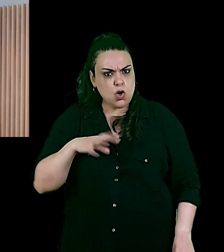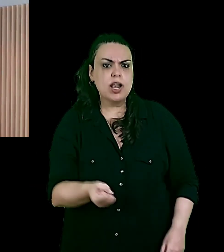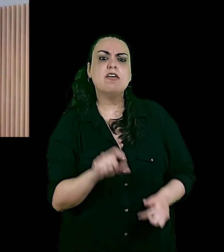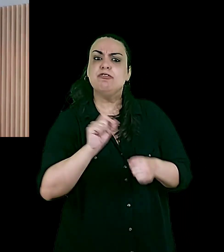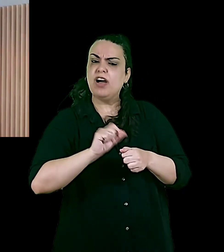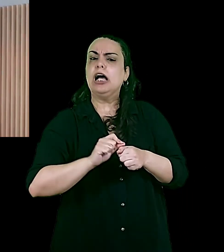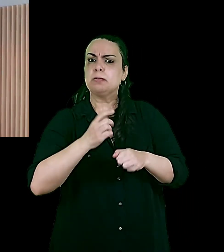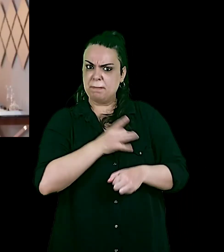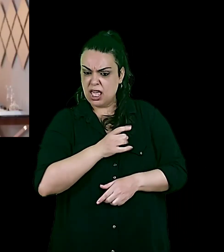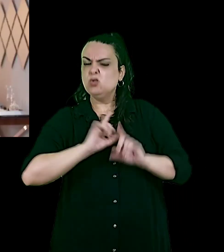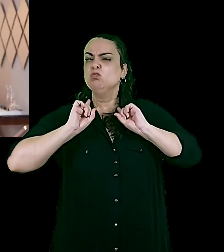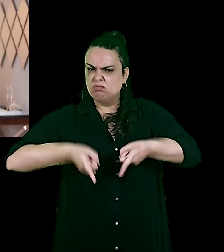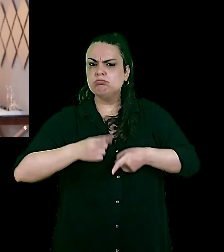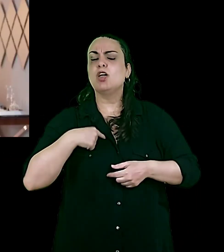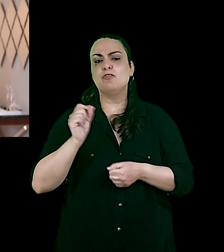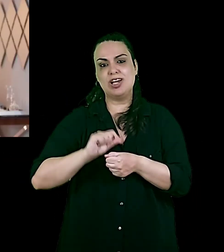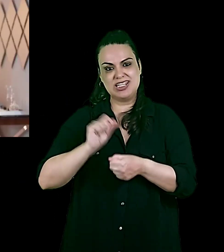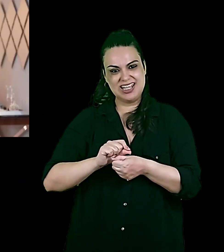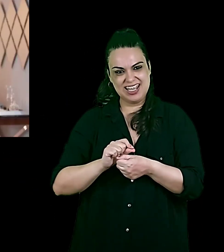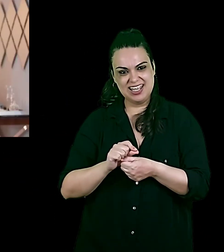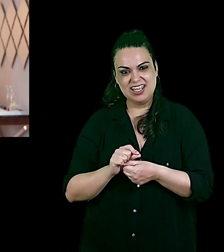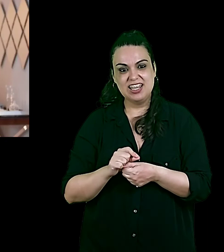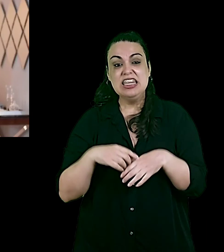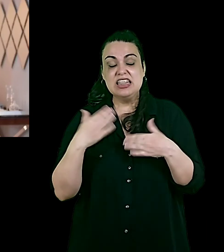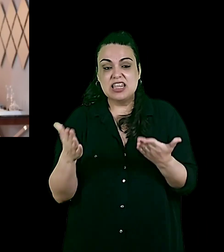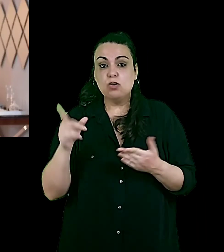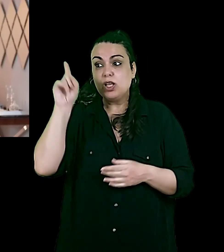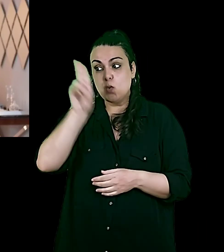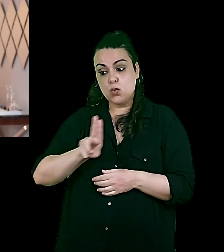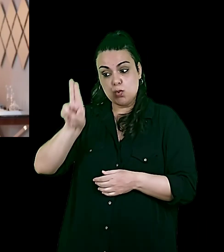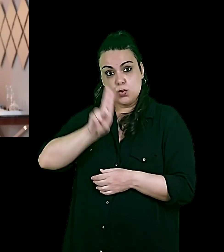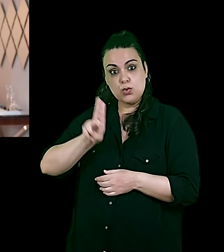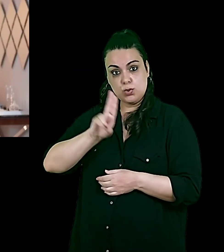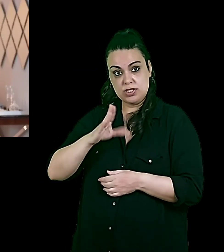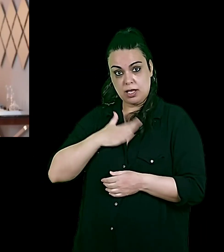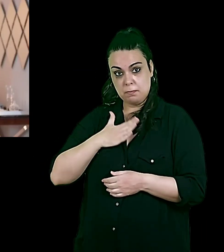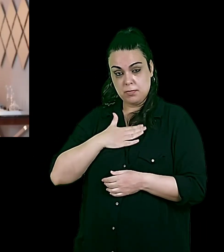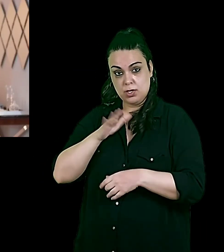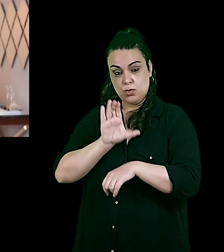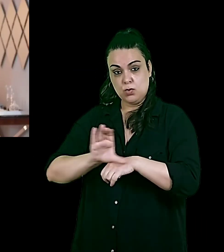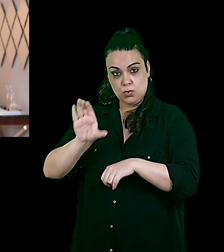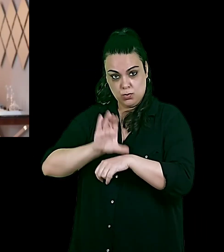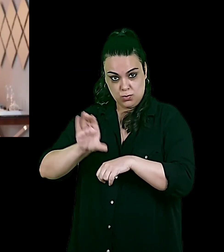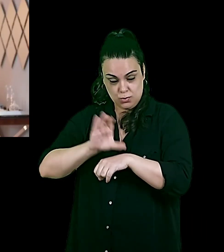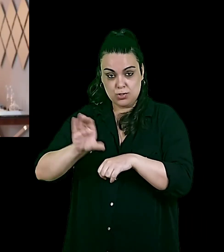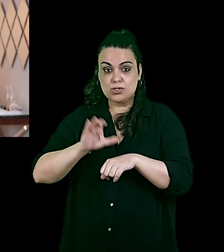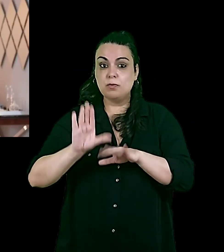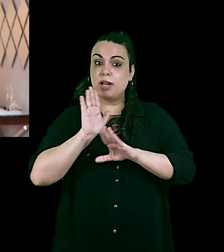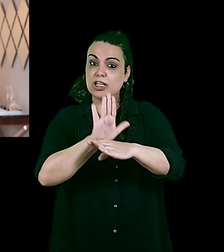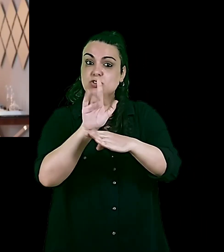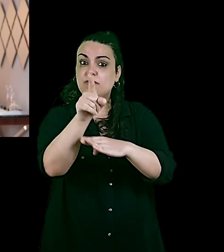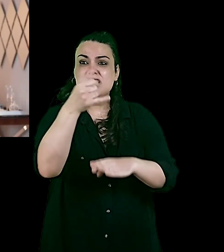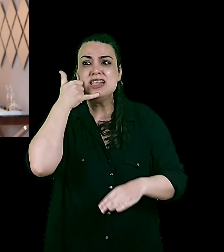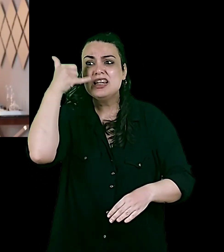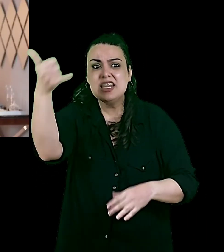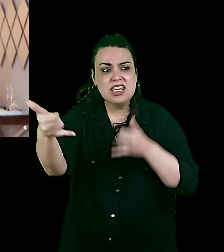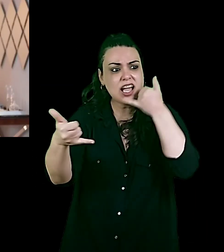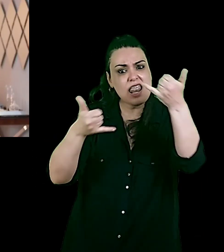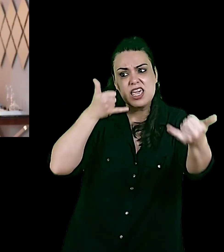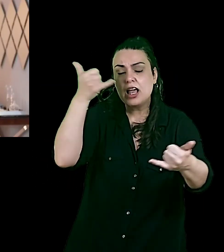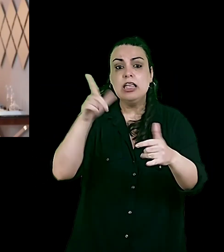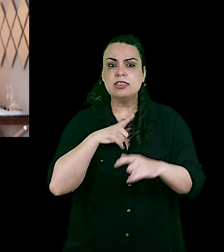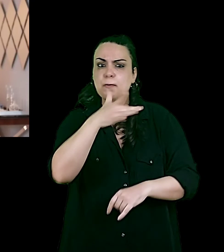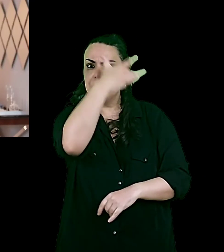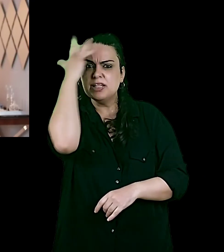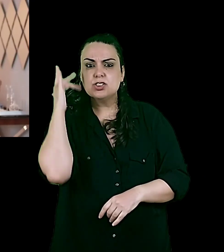tarefa anterior. Eu não sei, eu acho que Jesus está me usando nesse curso para incentivar alguém, para ligar para alguém, para sair do desencalhamento. Tem alguém na sua